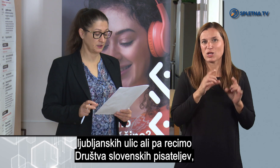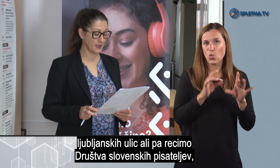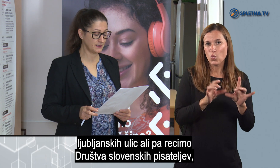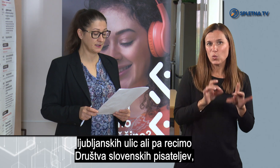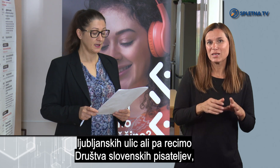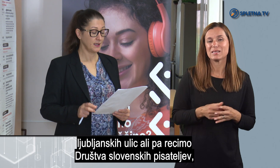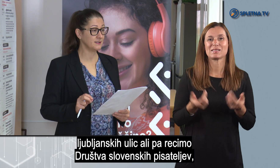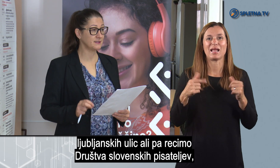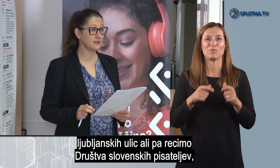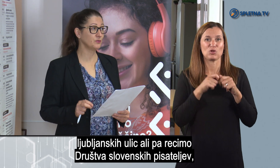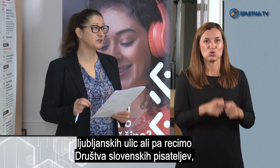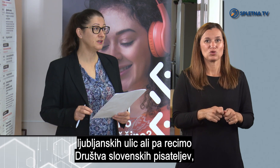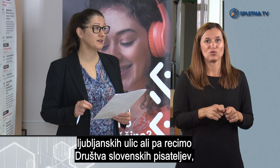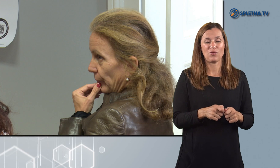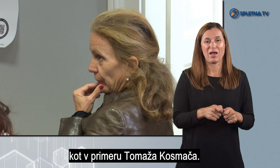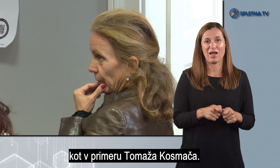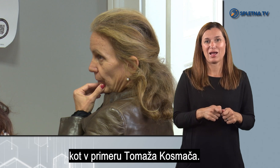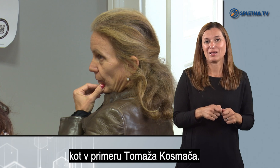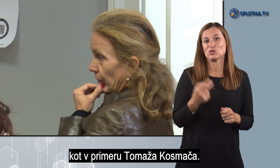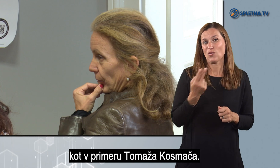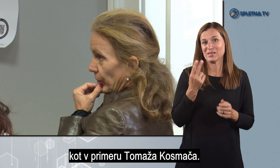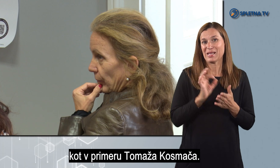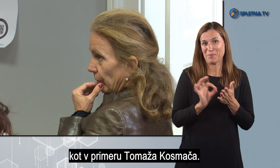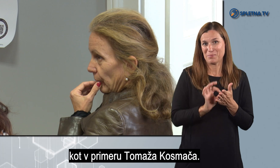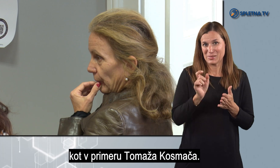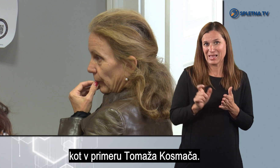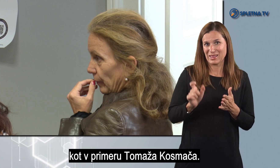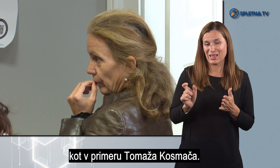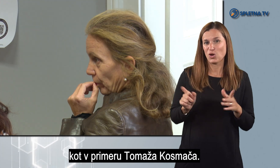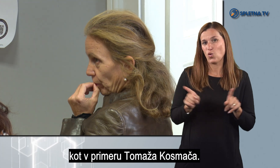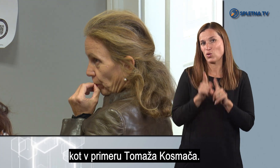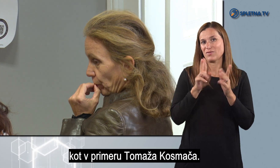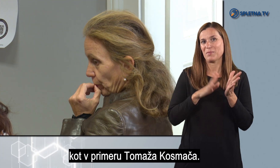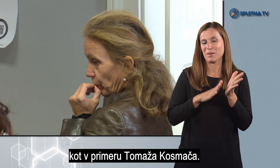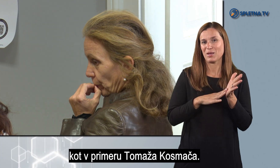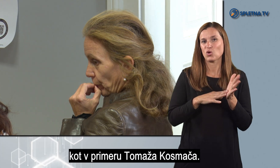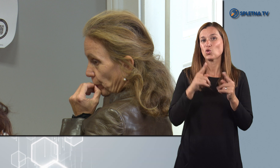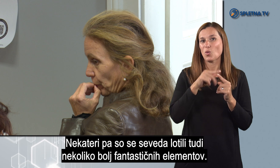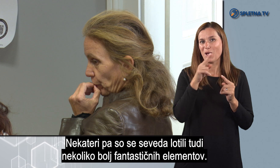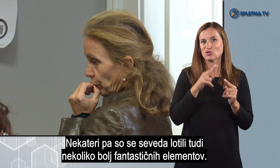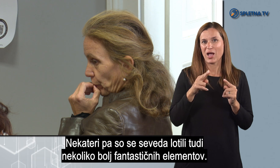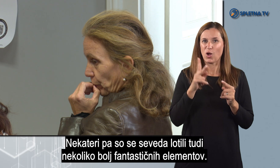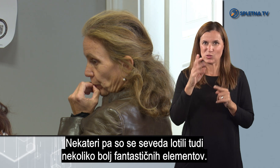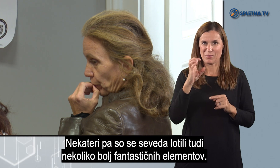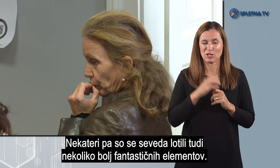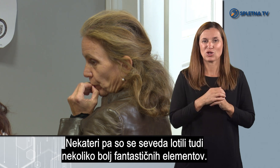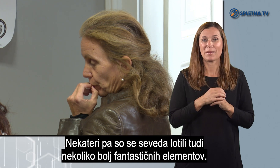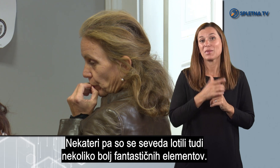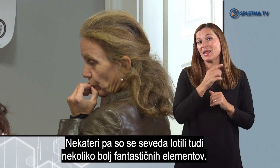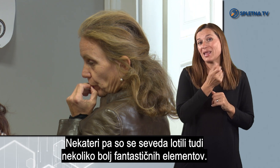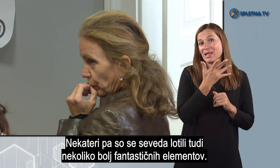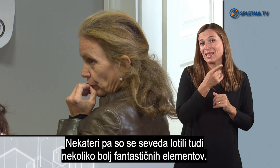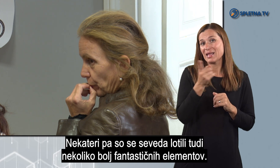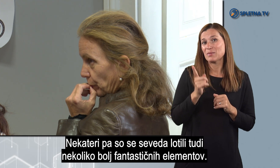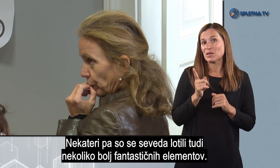ulic ali pa recimo Društva slovenskih pisateljev, kot v primeru Tomaža Kosmača. Nekateri pa so se seveda